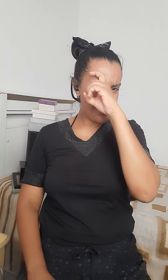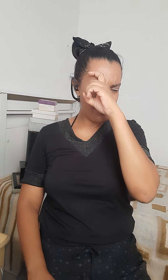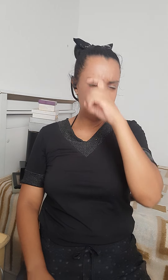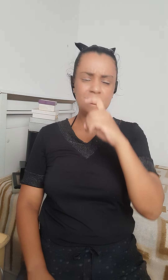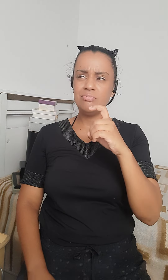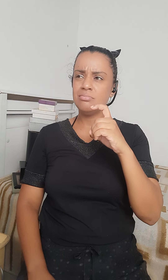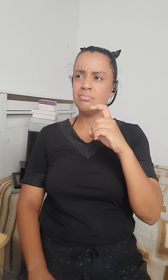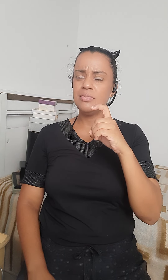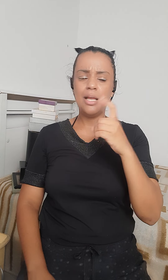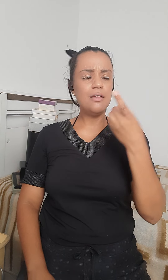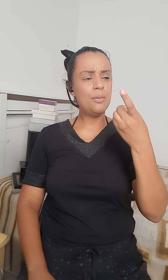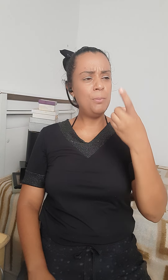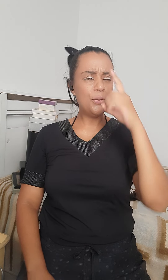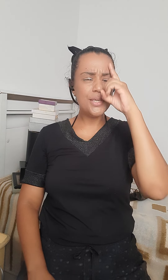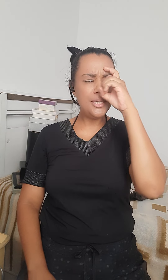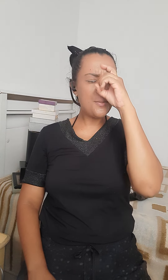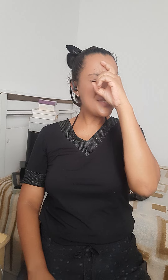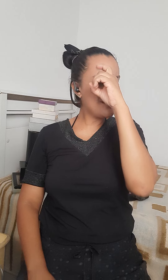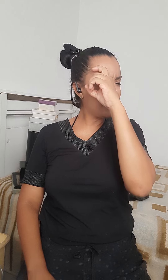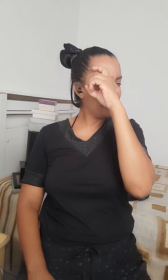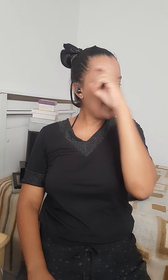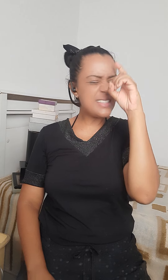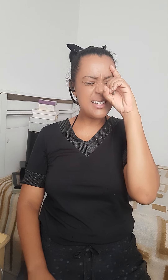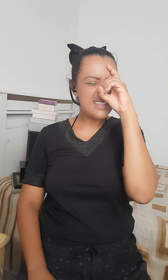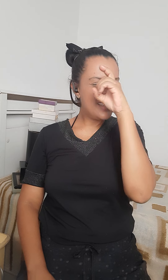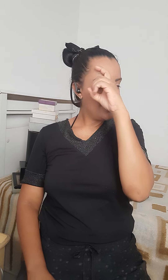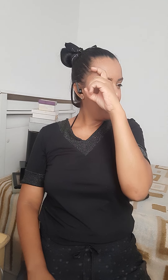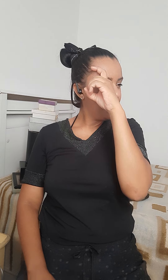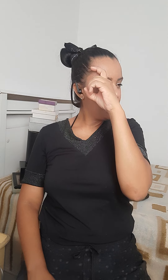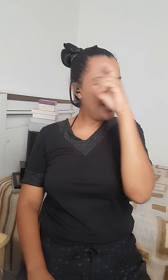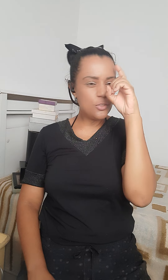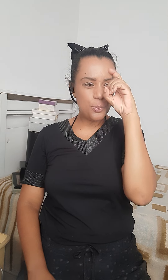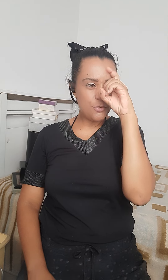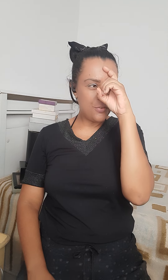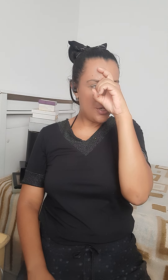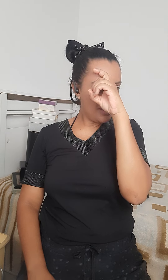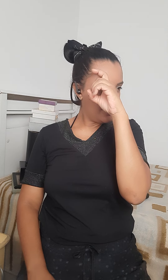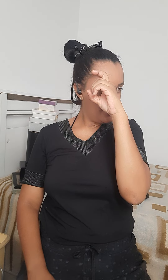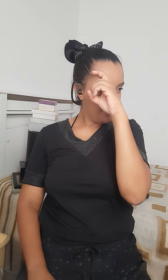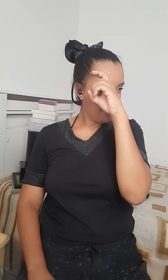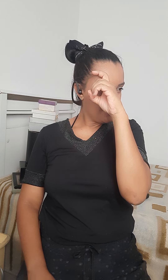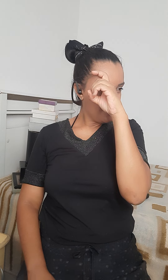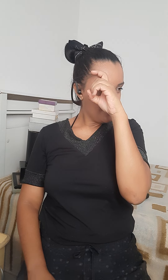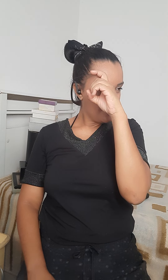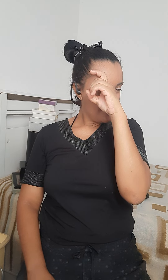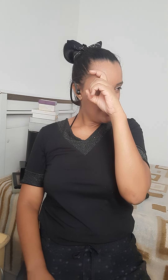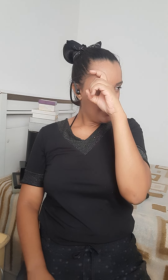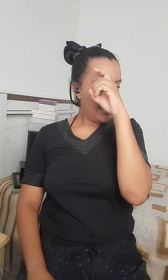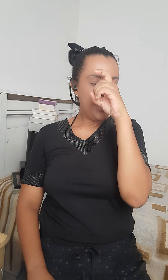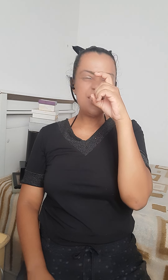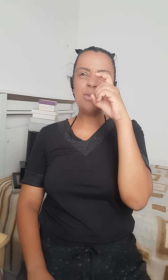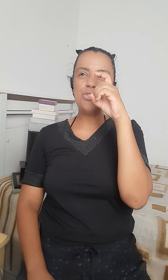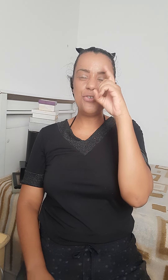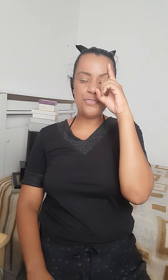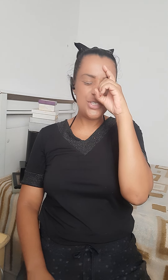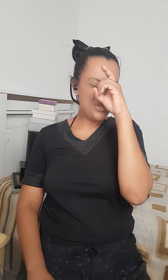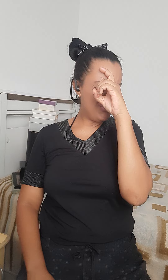expressão. Minhoquinha passando na testa, de dentro para fora, é sinal de difícil e